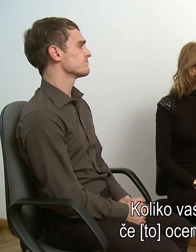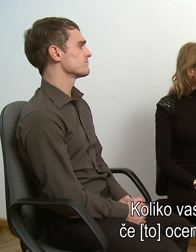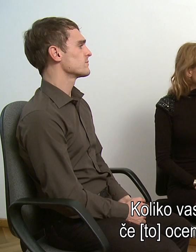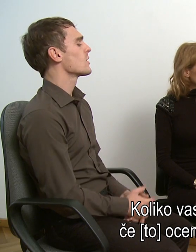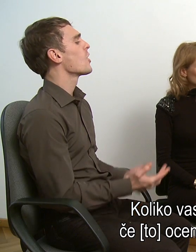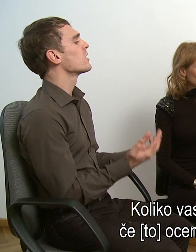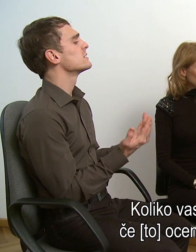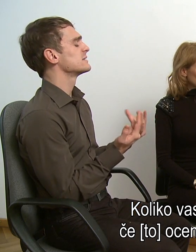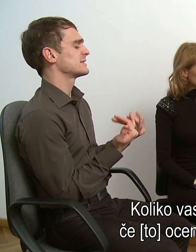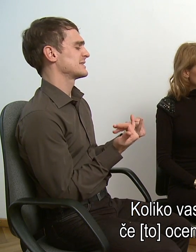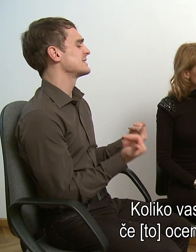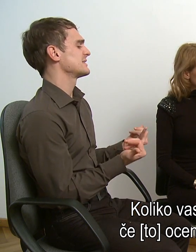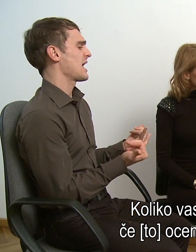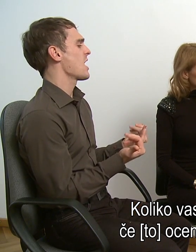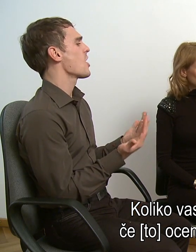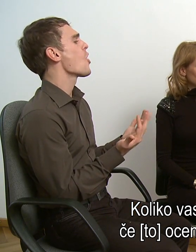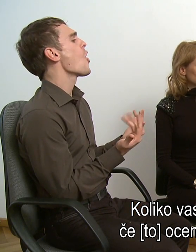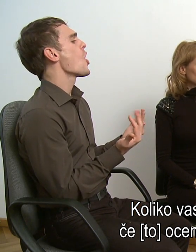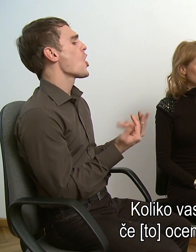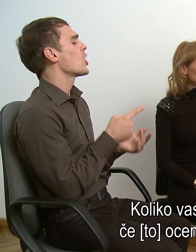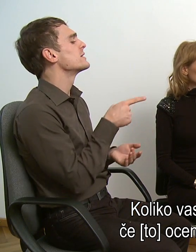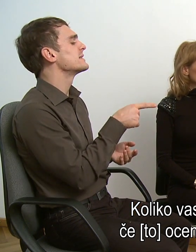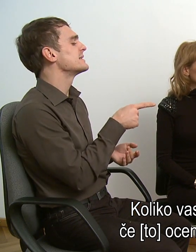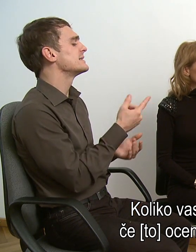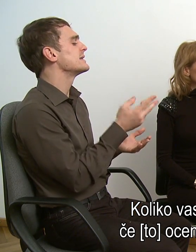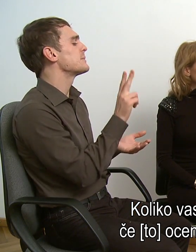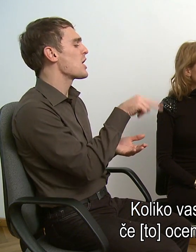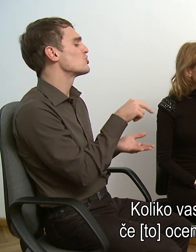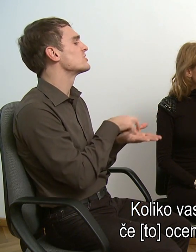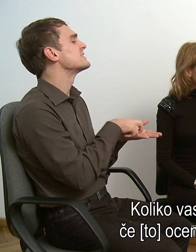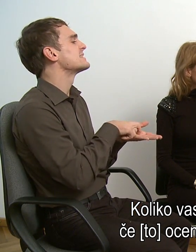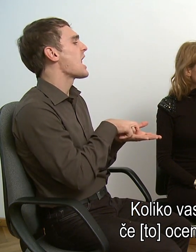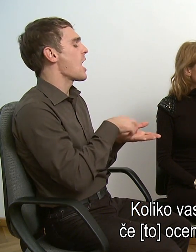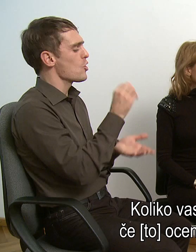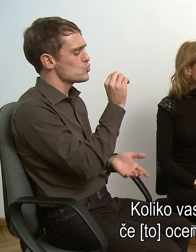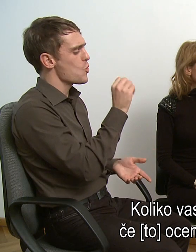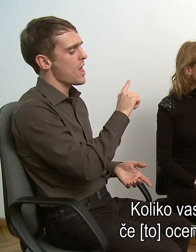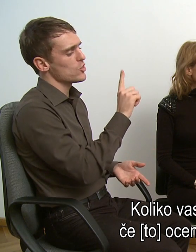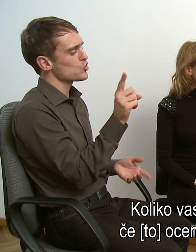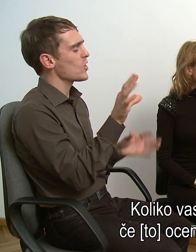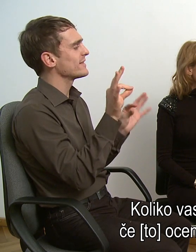Koliko vas je strah od 0 do 10, če bi zdaj ocenili ta strah?